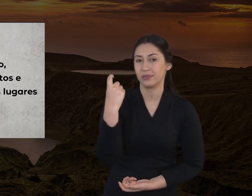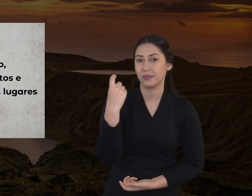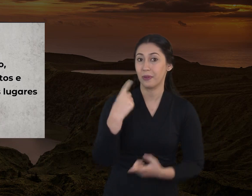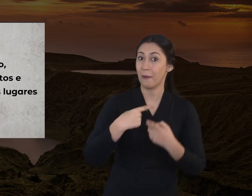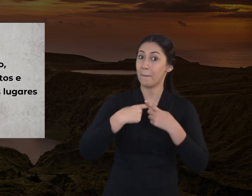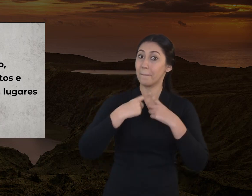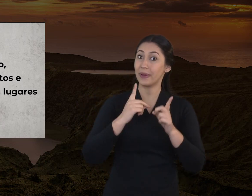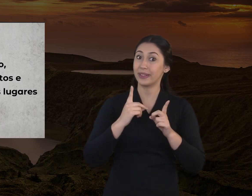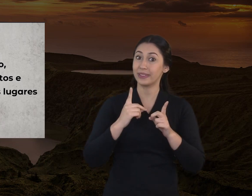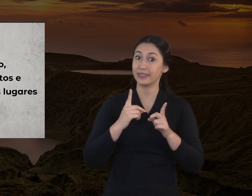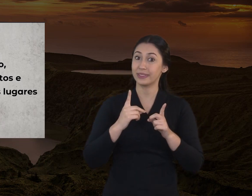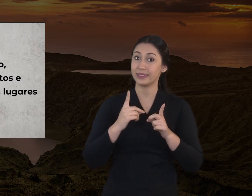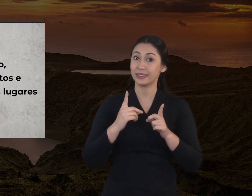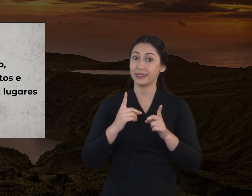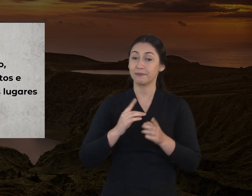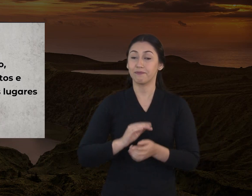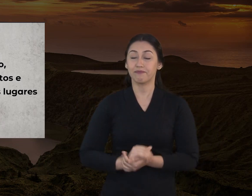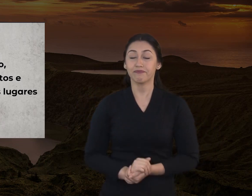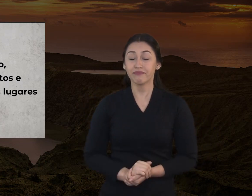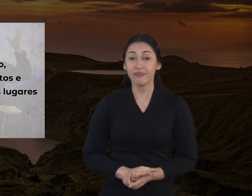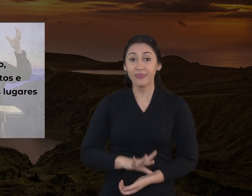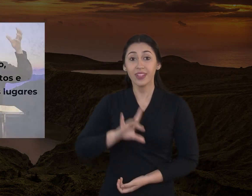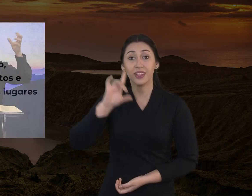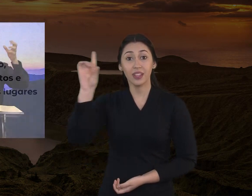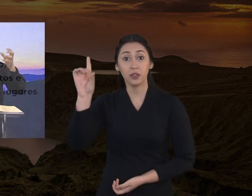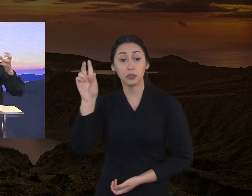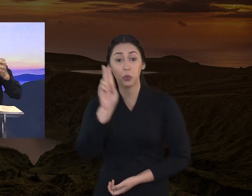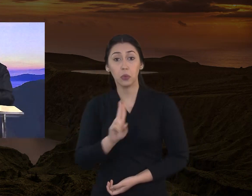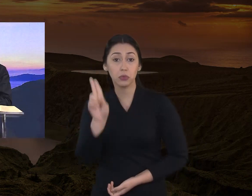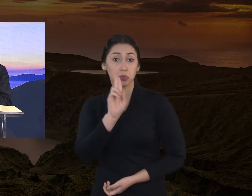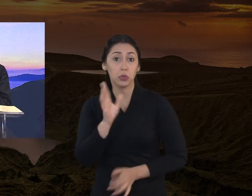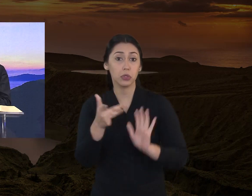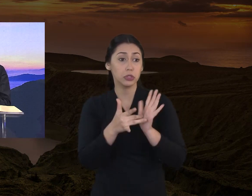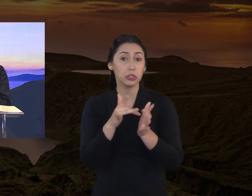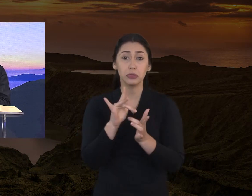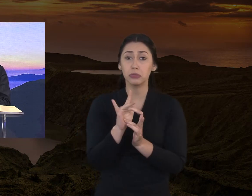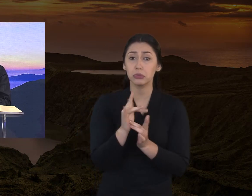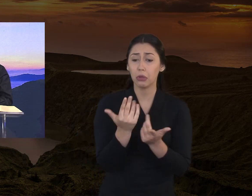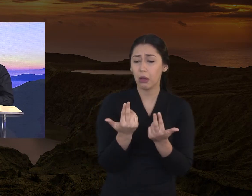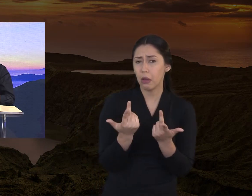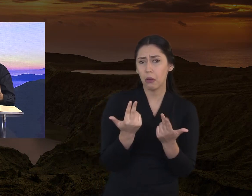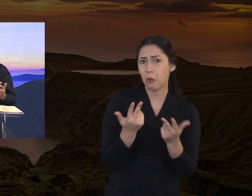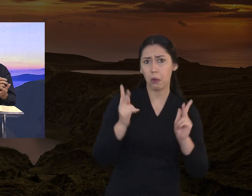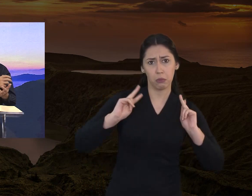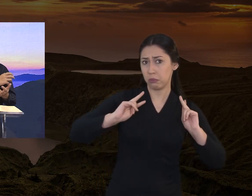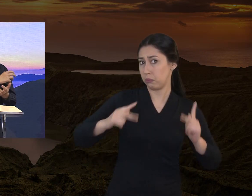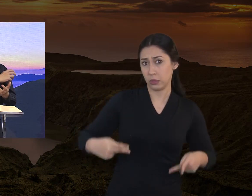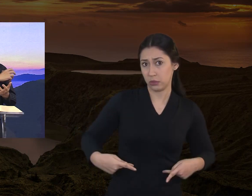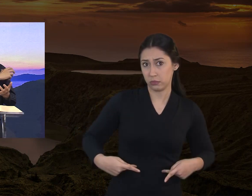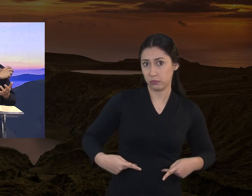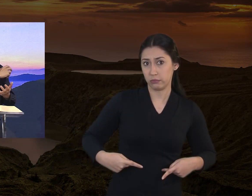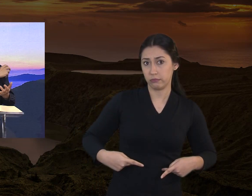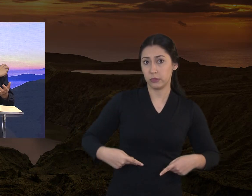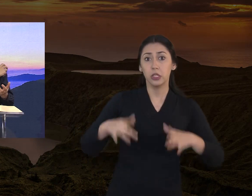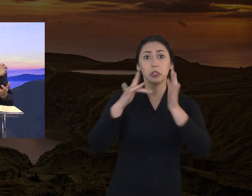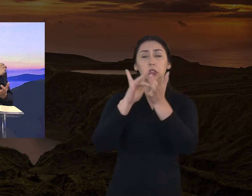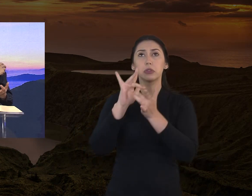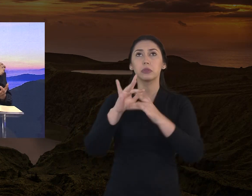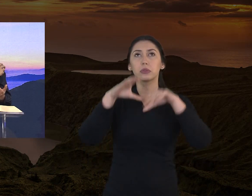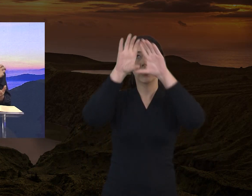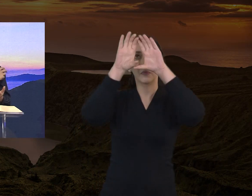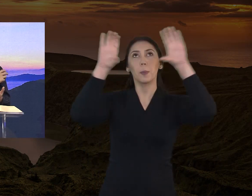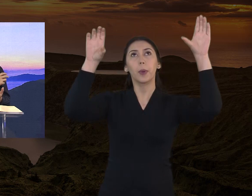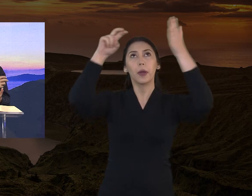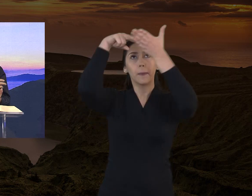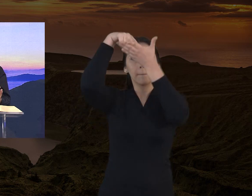o fez carne. Deus o fez se tornar um como nós. E viveu aqui na terra